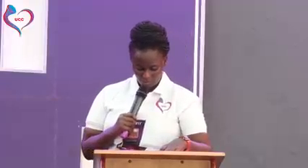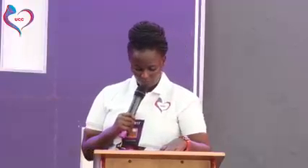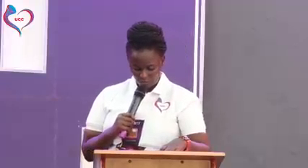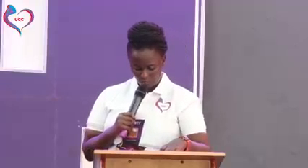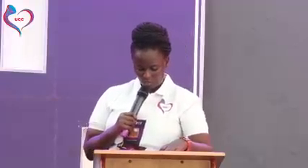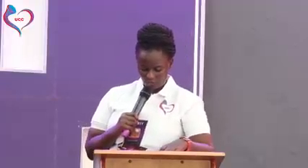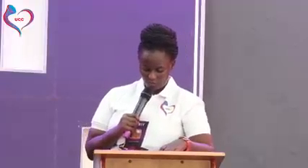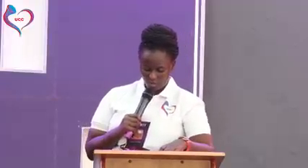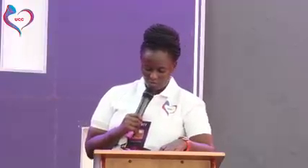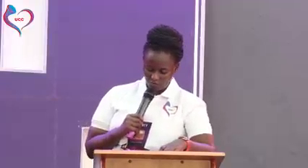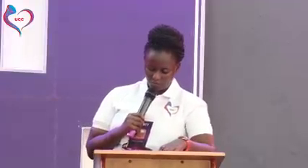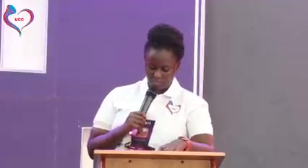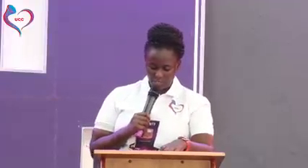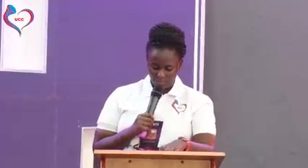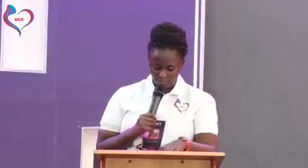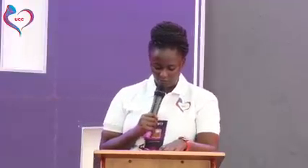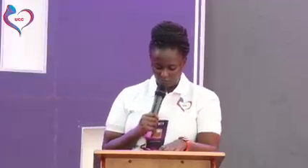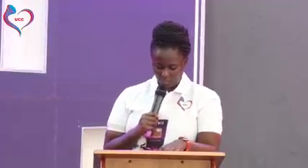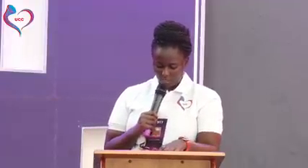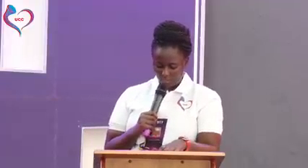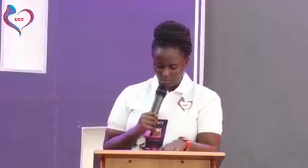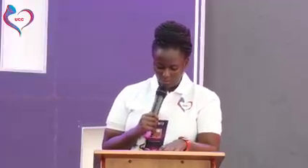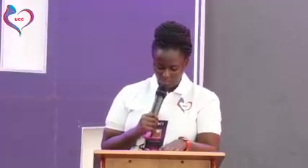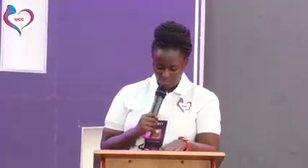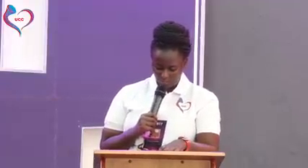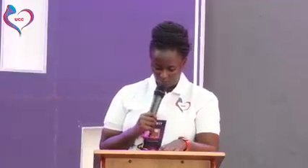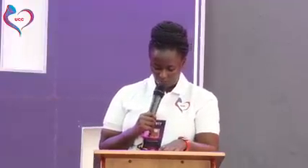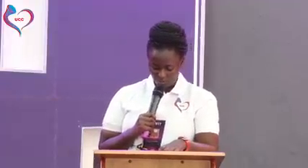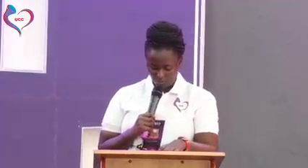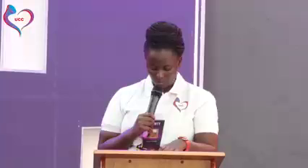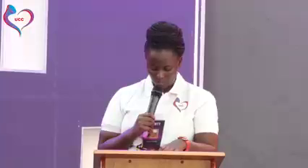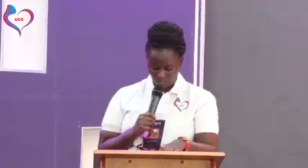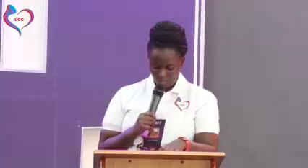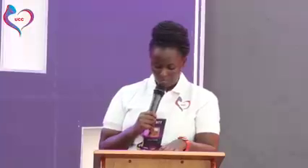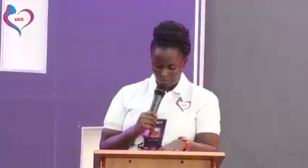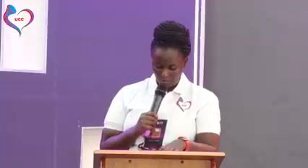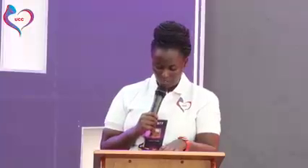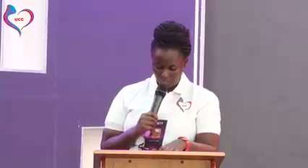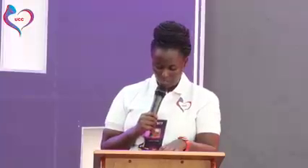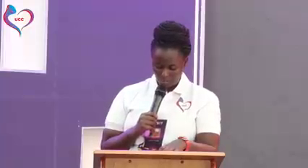abanafu nafuuka munafu nfunenga abanafu. Eri bonna nfuuse bonna,